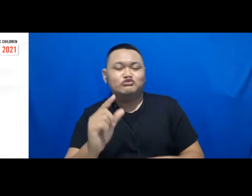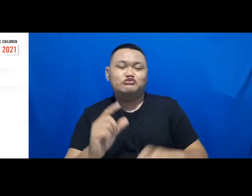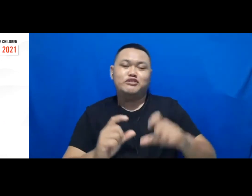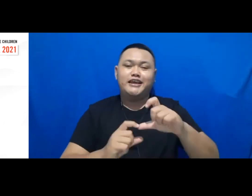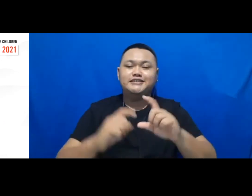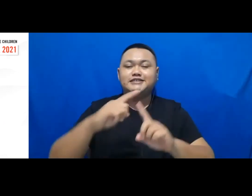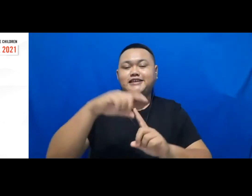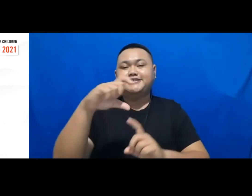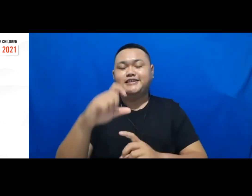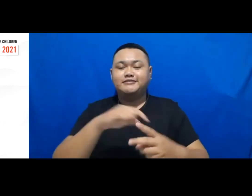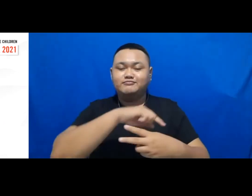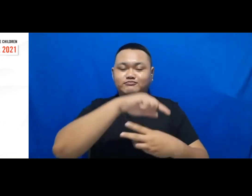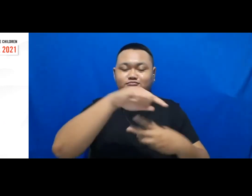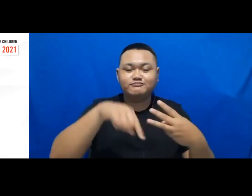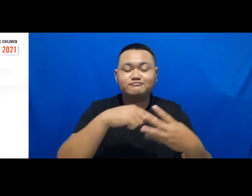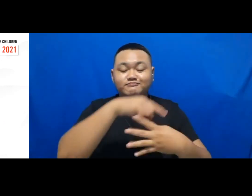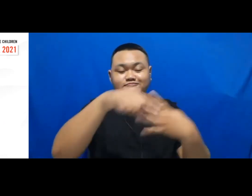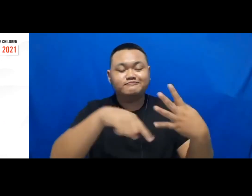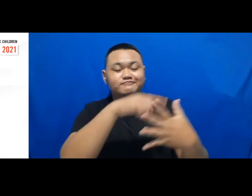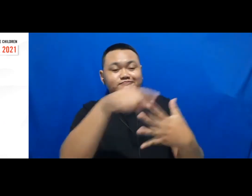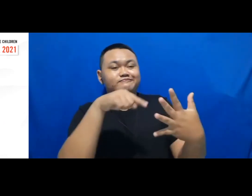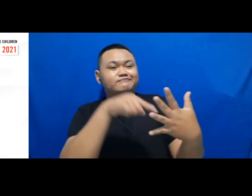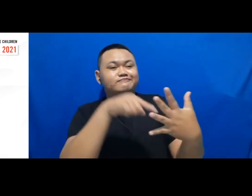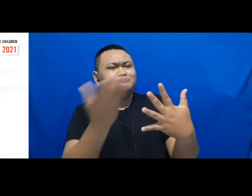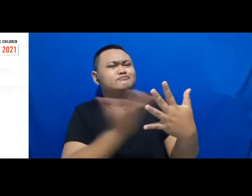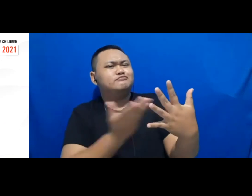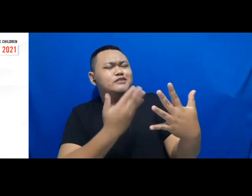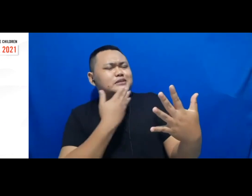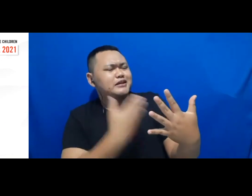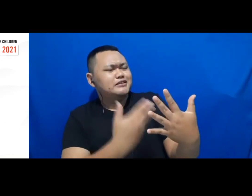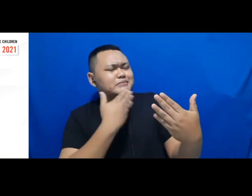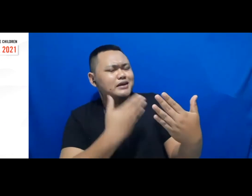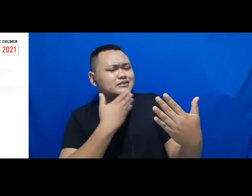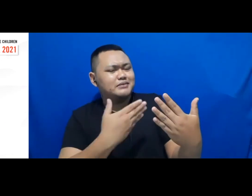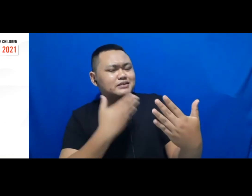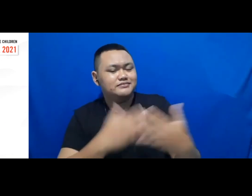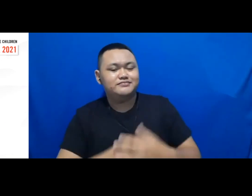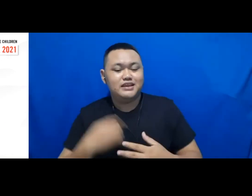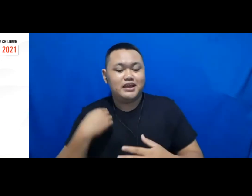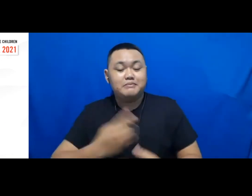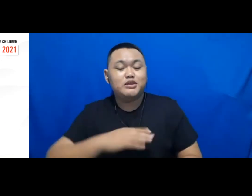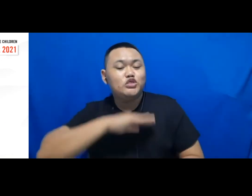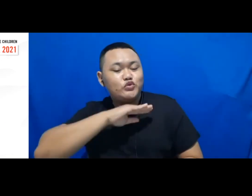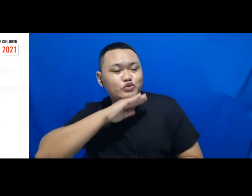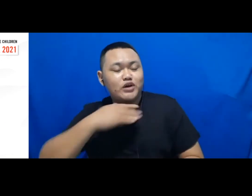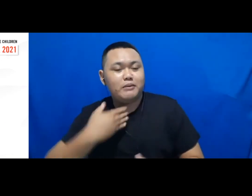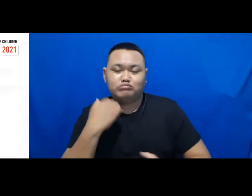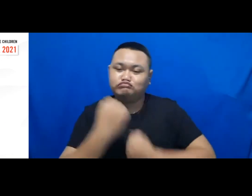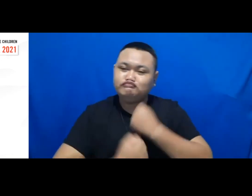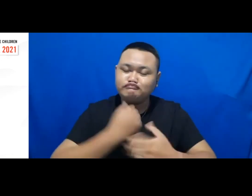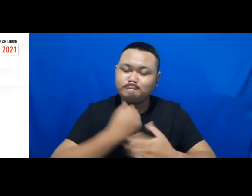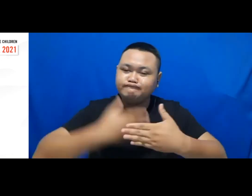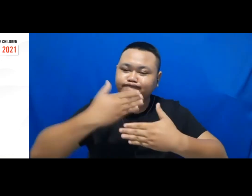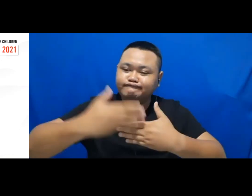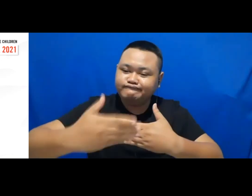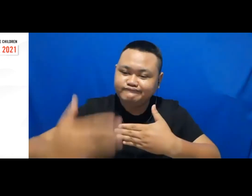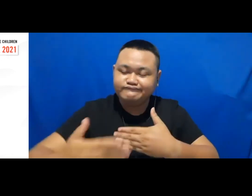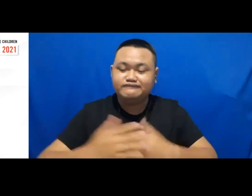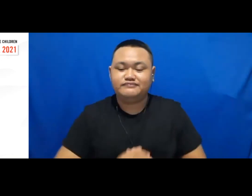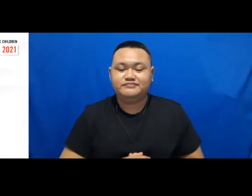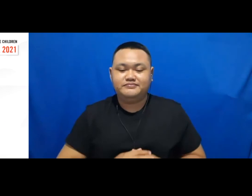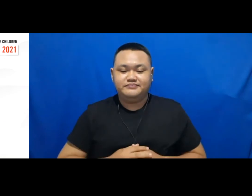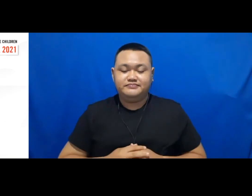terima kasih Mas Bayu. Bu, dalam isu ini soal kesetaraan gender, bagaimana sebenarnya peran guru untuk